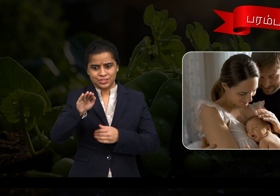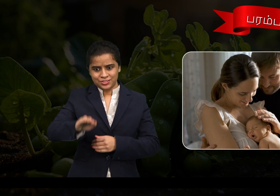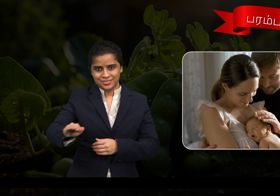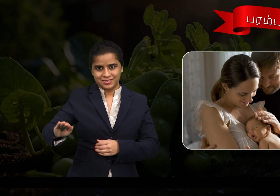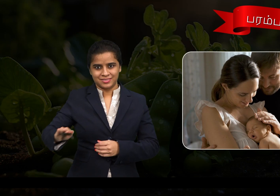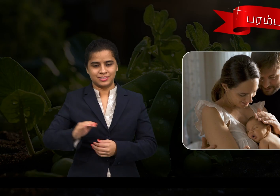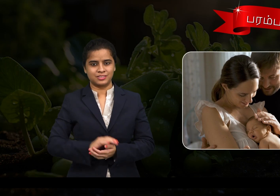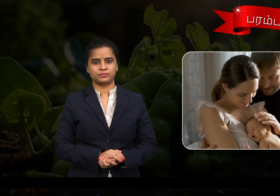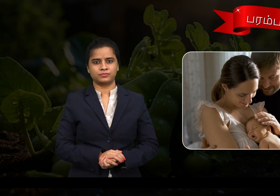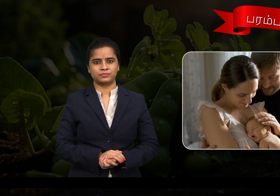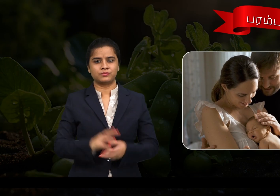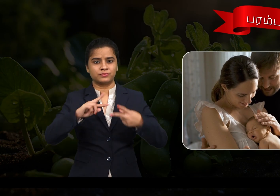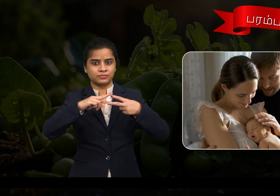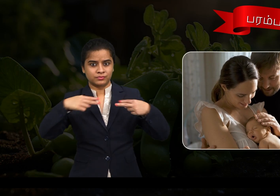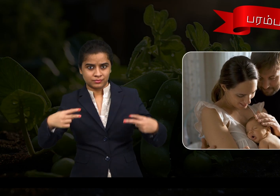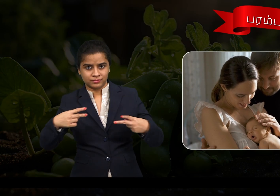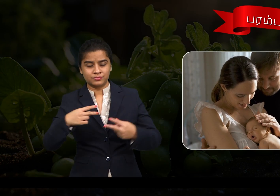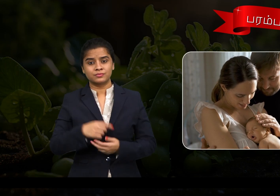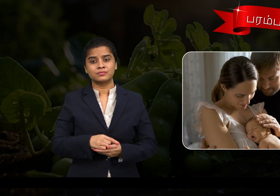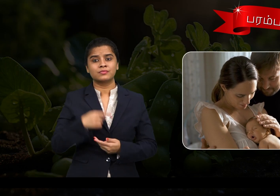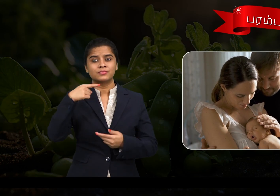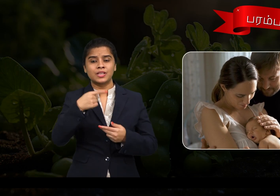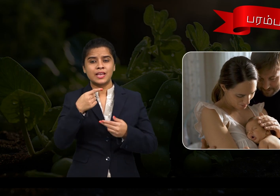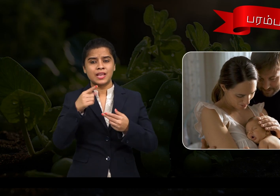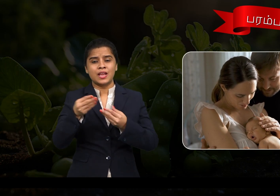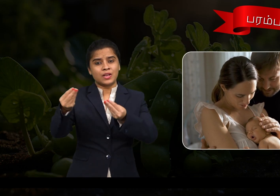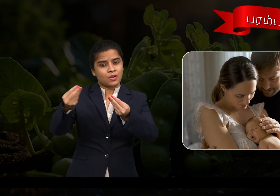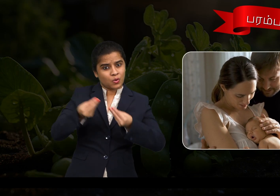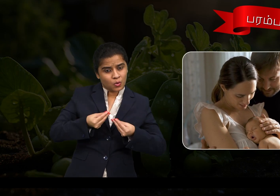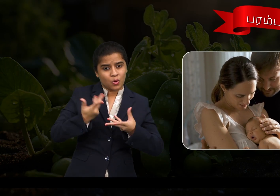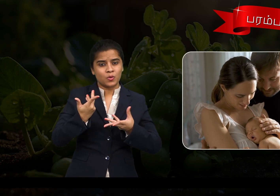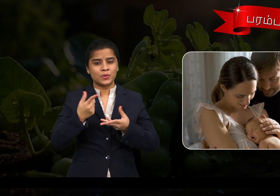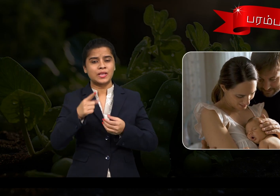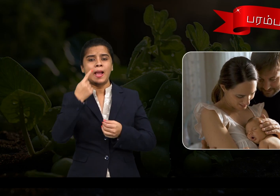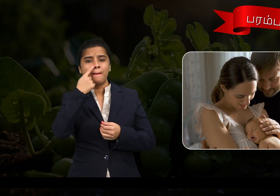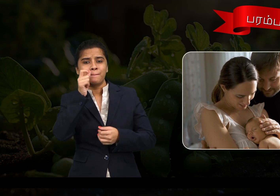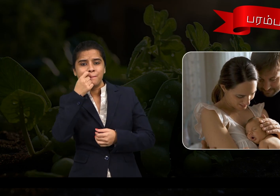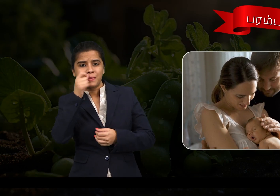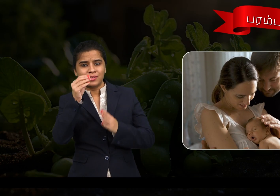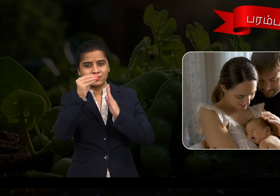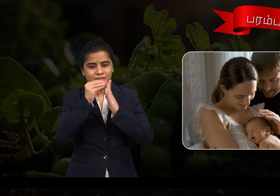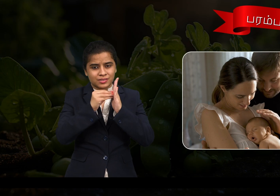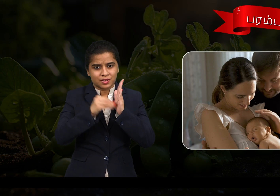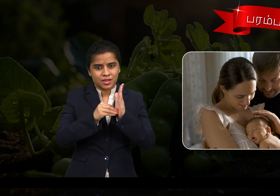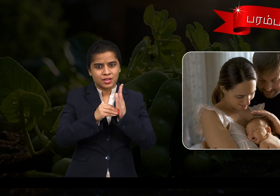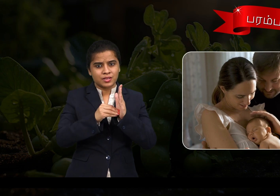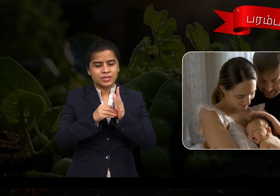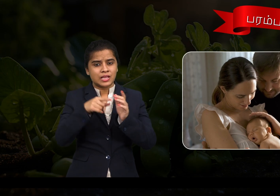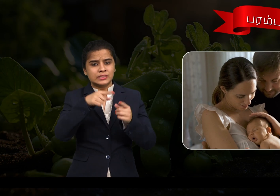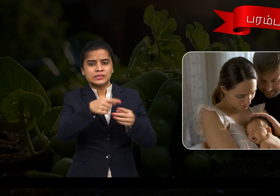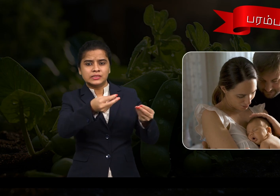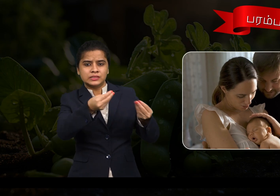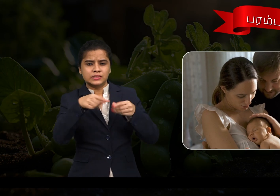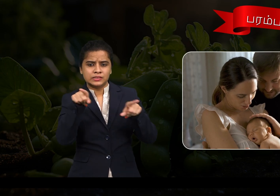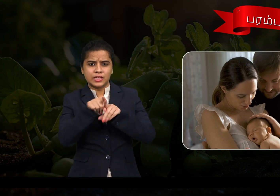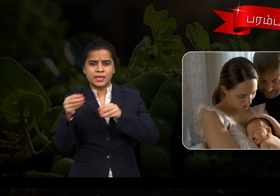நீங்கள் அறிவீர்கள். பரம்பரை என்பது அவர்களின் சந்ததியினரால் பெற்றோரின் பாத்திரங்களின் பரம்பரை.